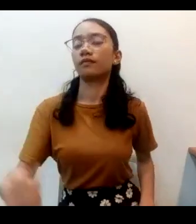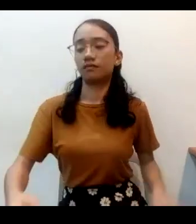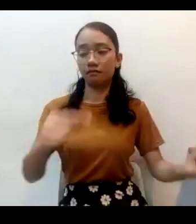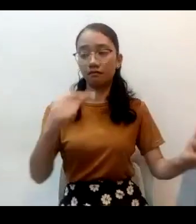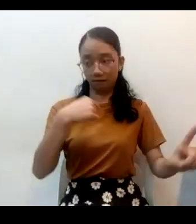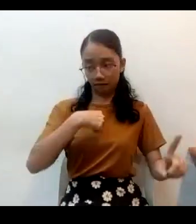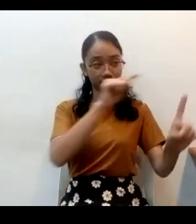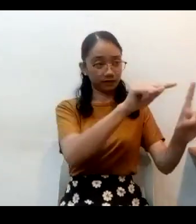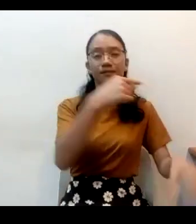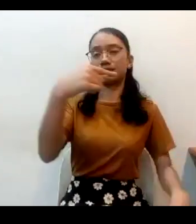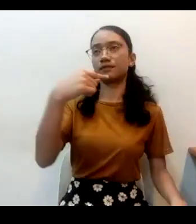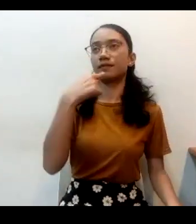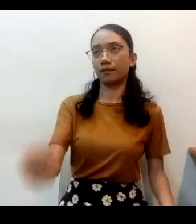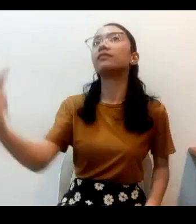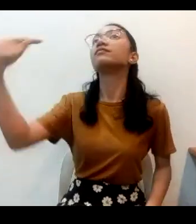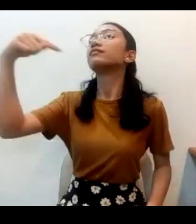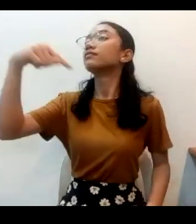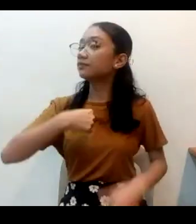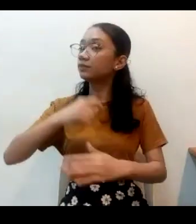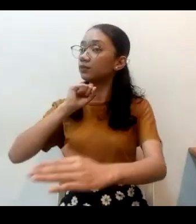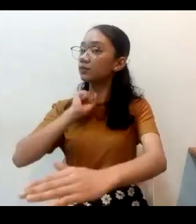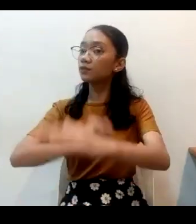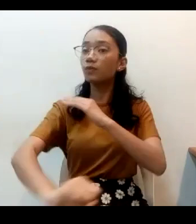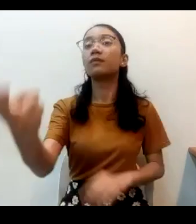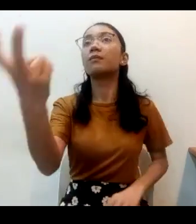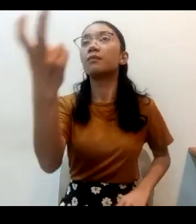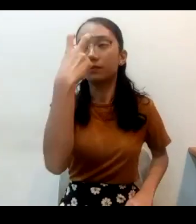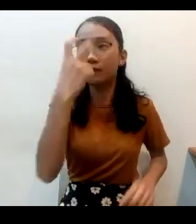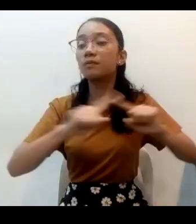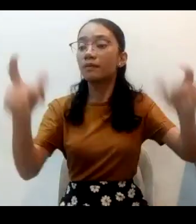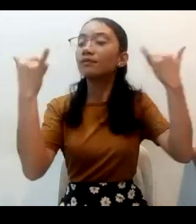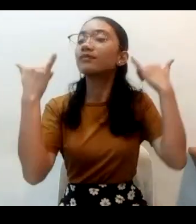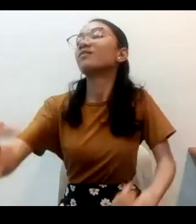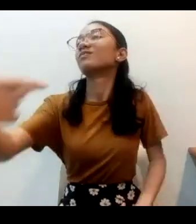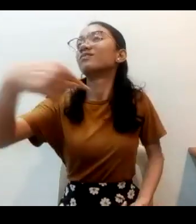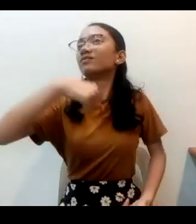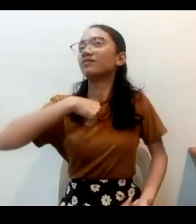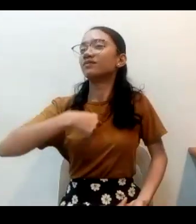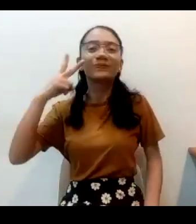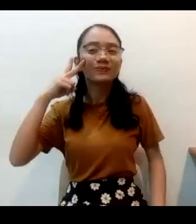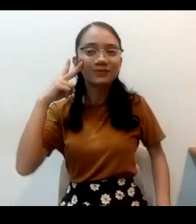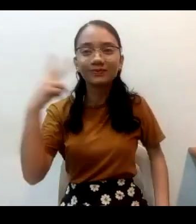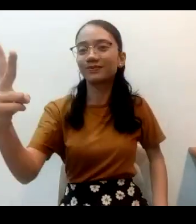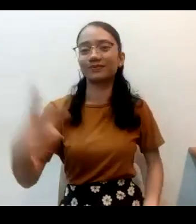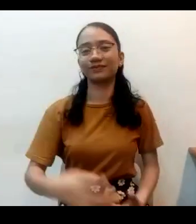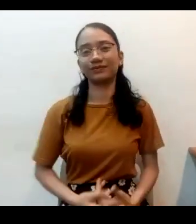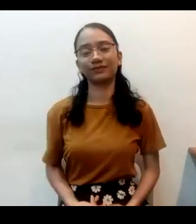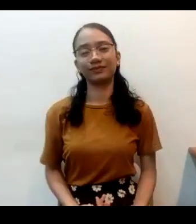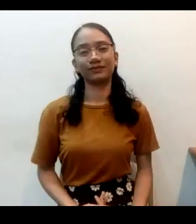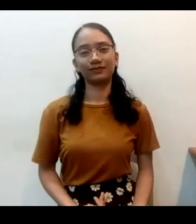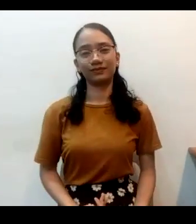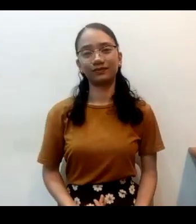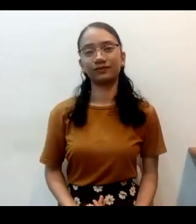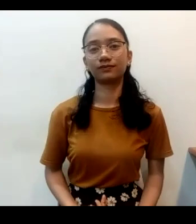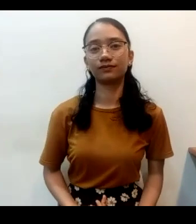see. Kaya at kanya pong matapang na pinatotohanan na sinabi, isang bagay ang nalalaman ko, bagaman ako'y